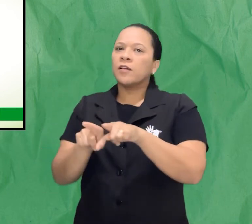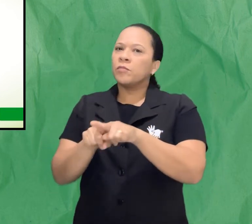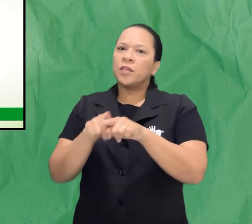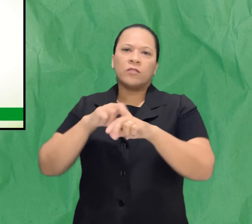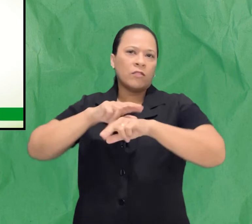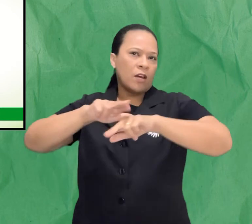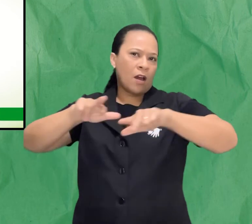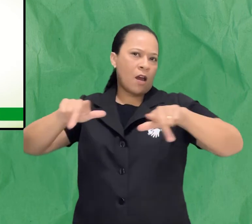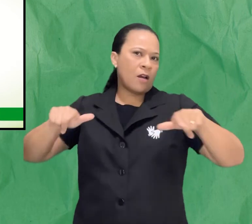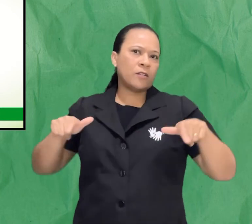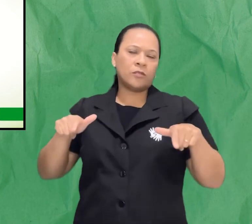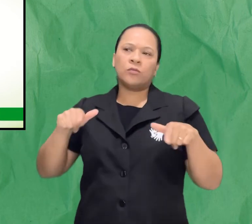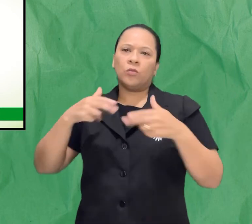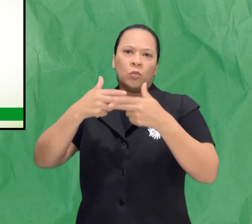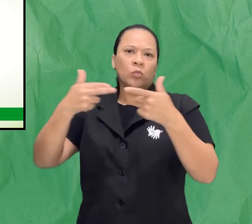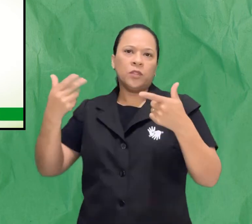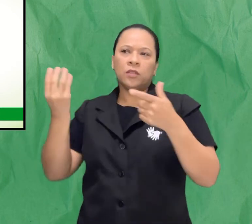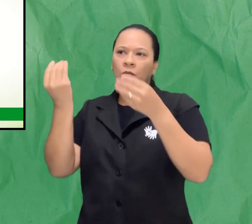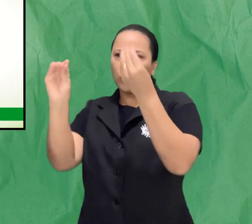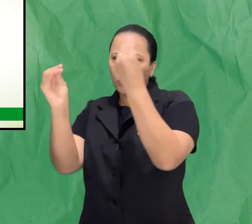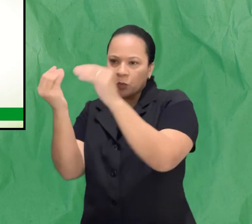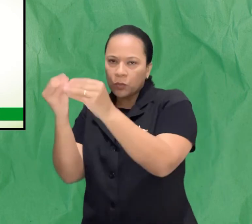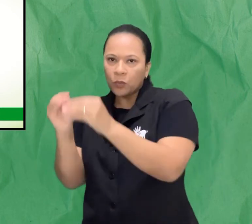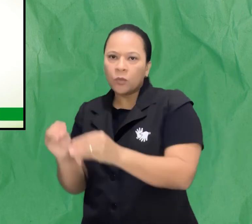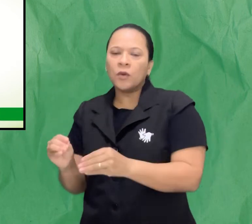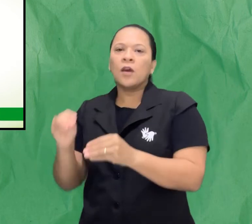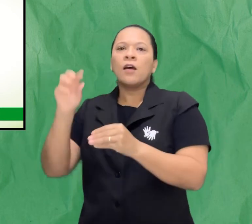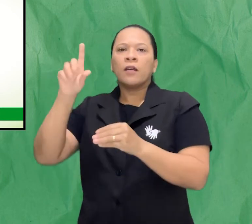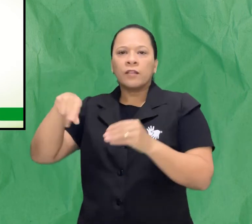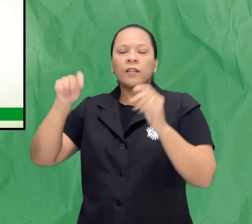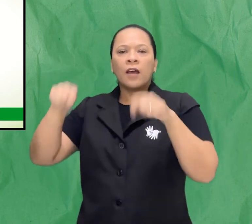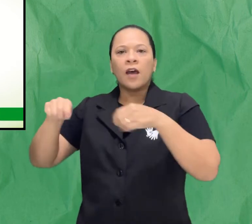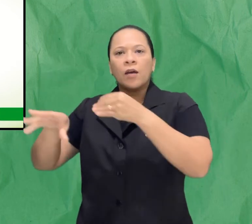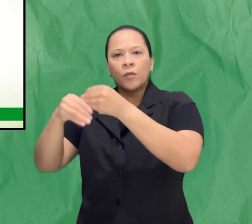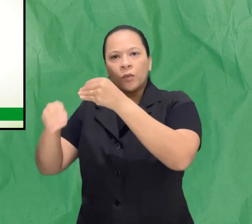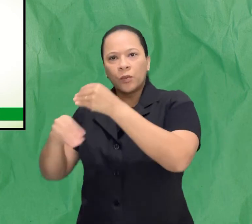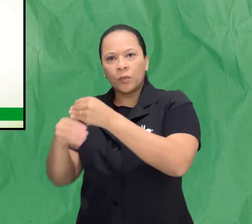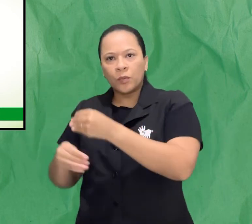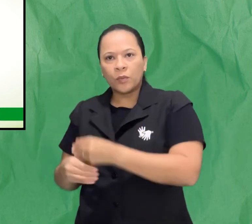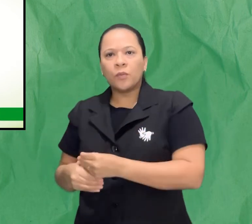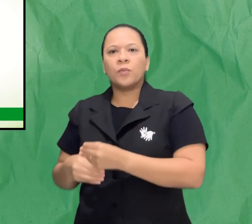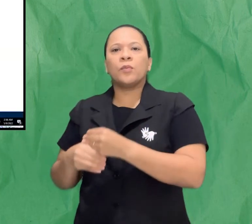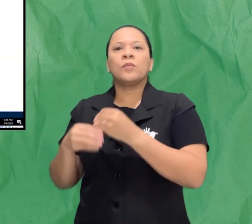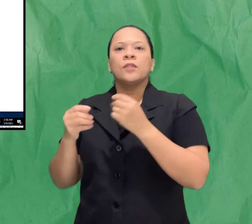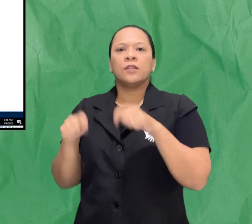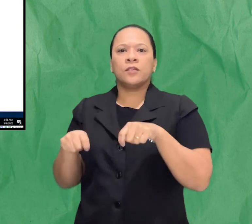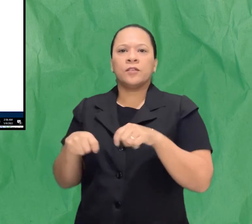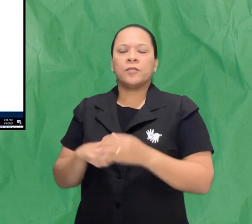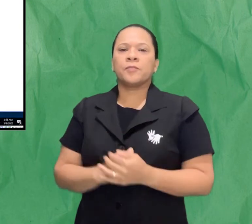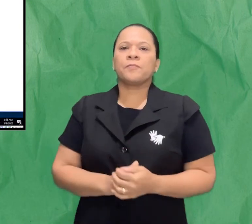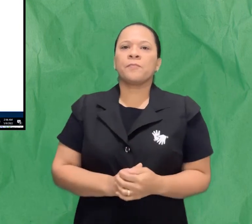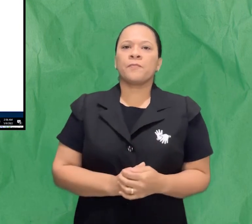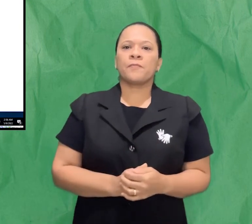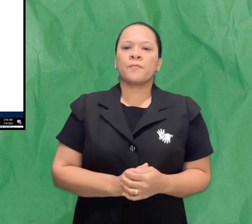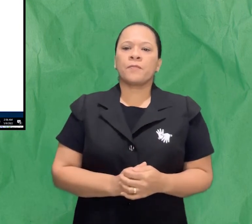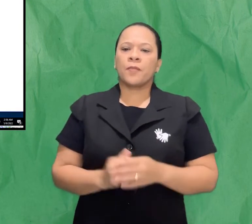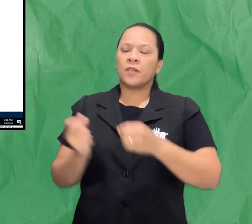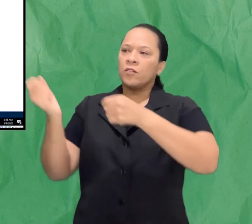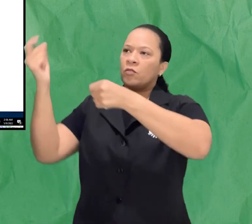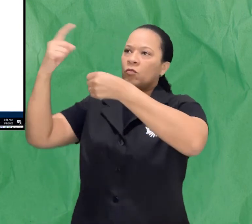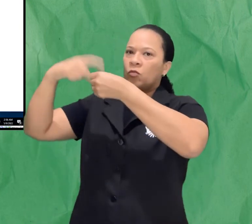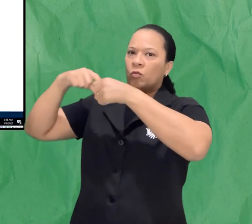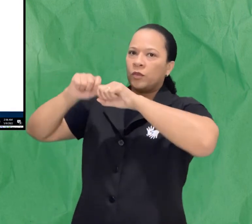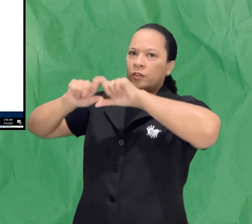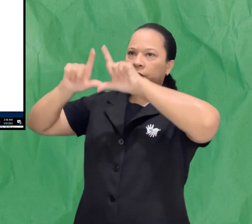Posso adicionar diversas funcionalidades dessa maneira. São as extensões. Então, voltando aqui, vamos